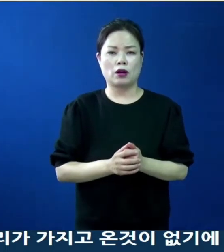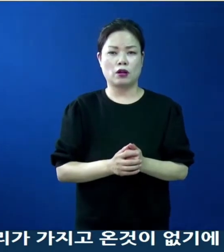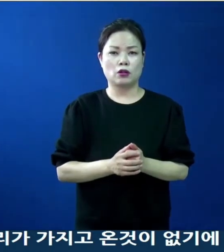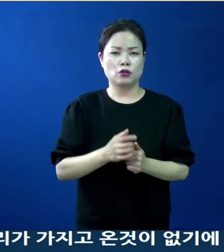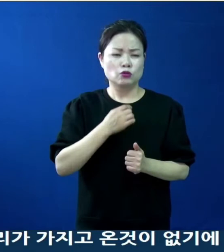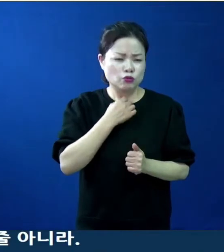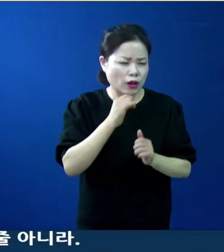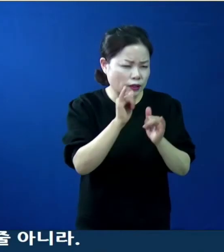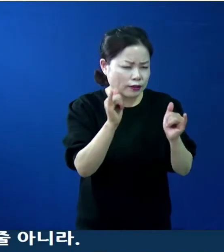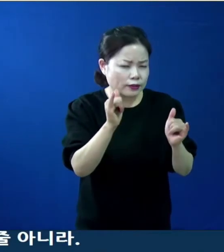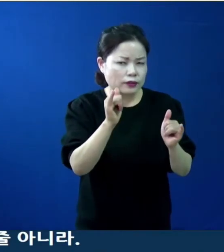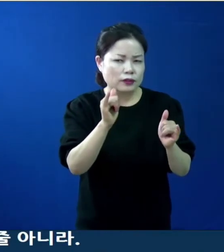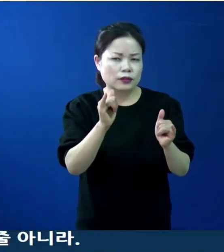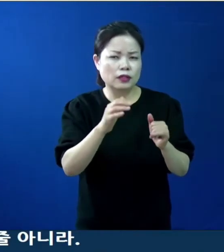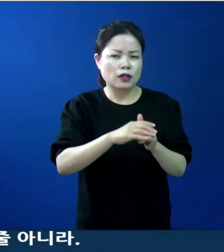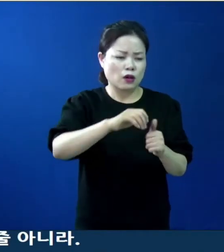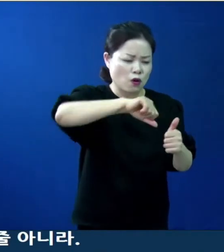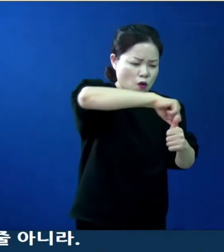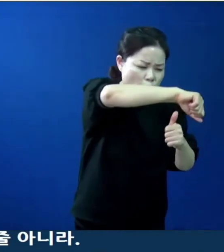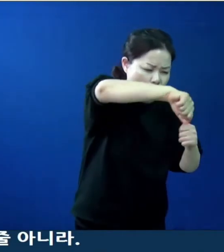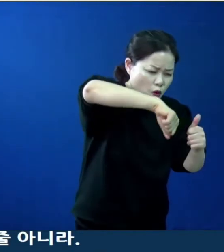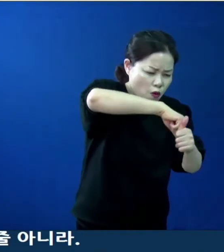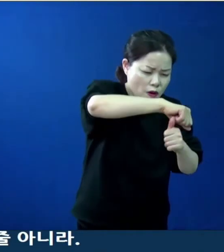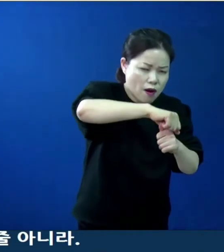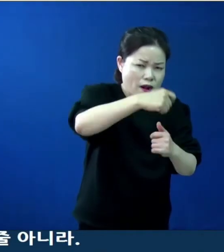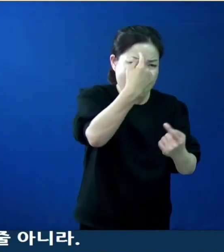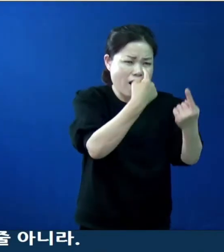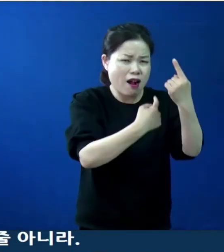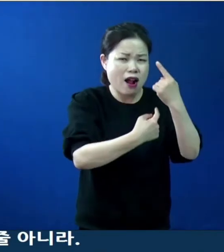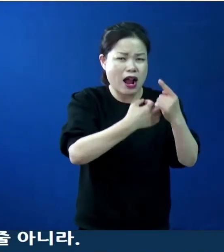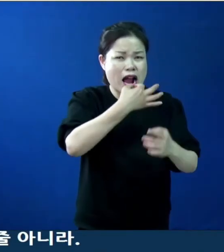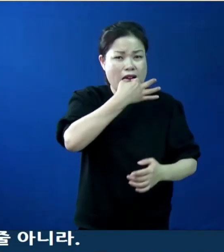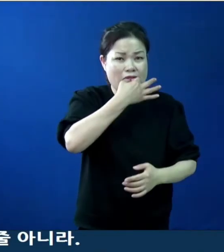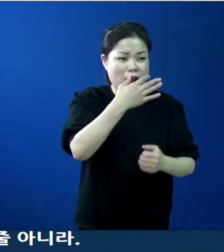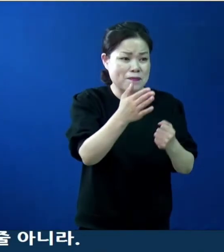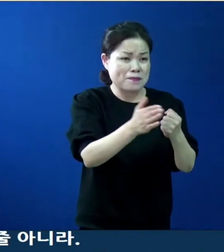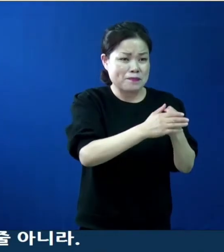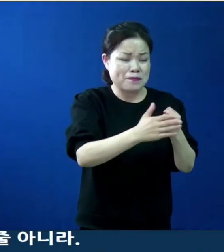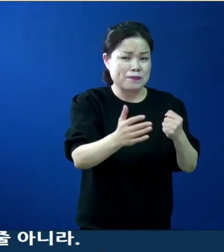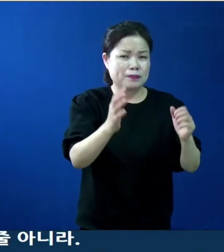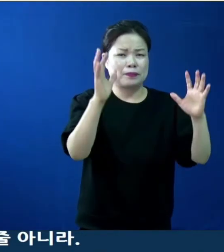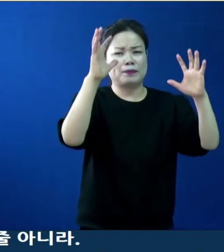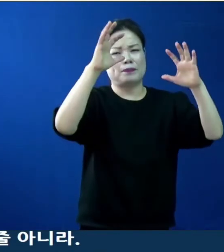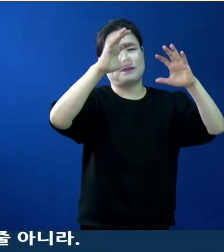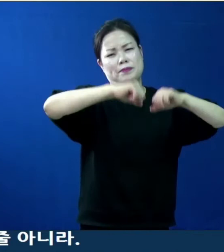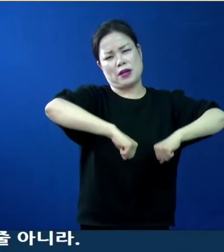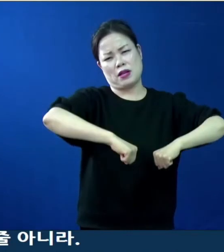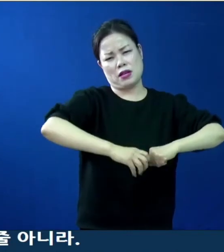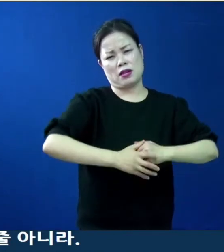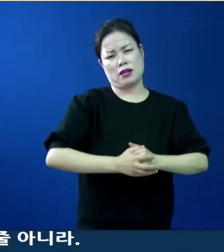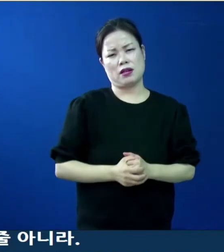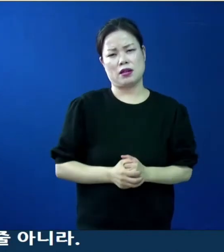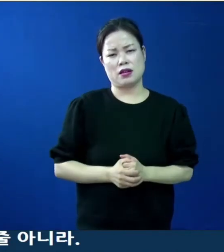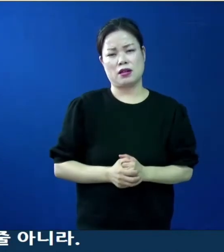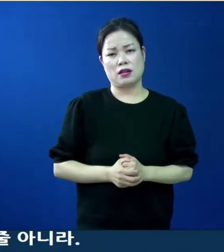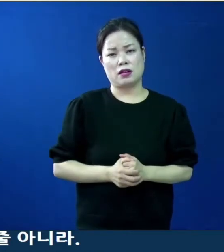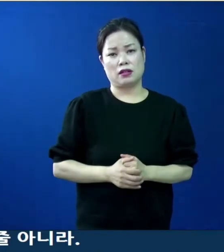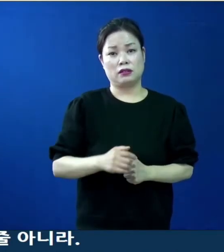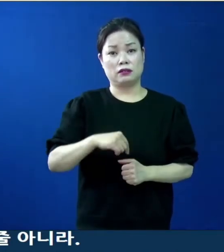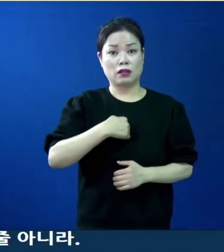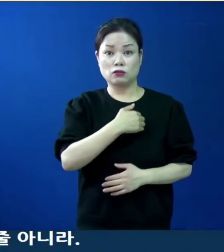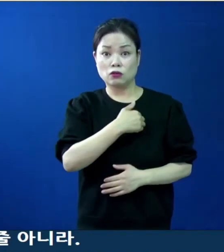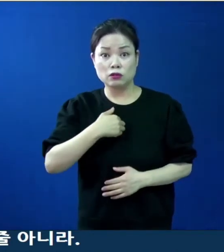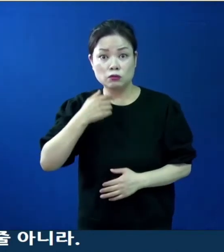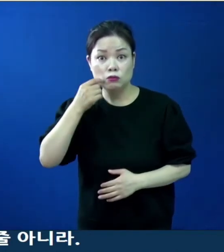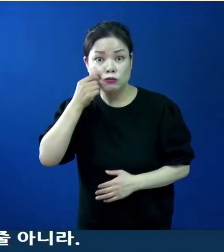자 결국 올무와 이 해로운 욕심에 떨어져서 파멸과 멸망이 있을 뿐이라는 겁니다. 자족하지